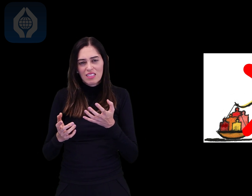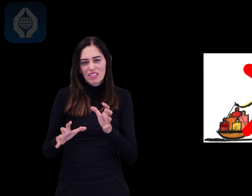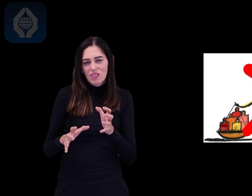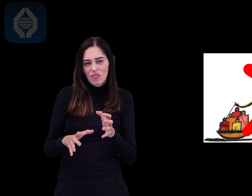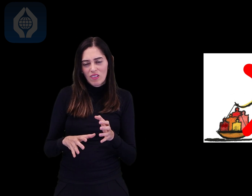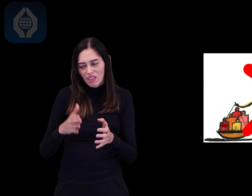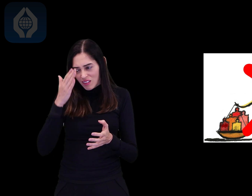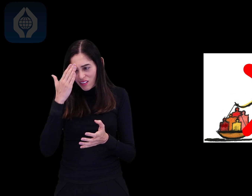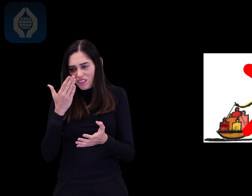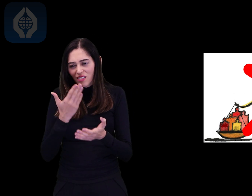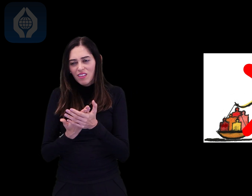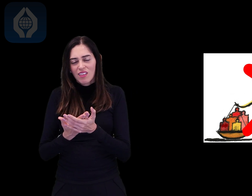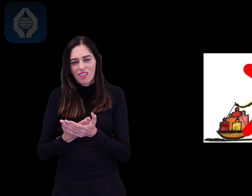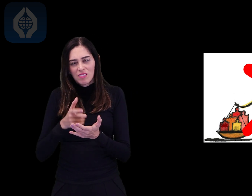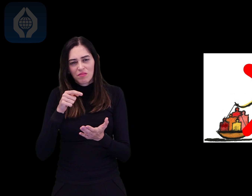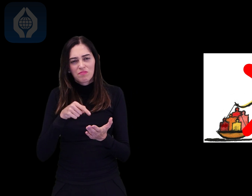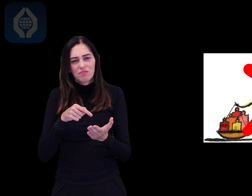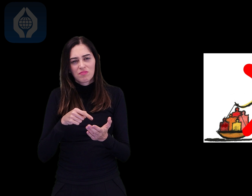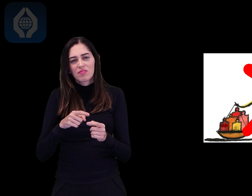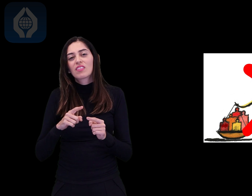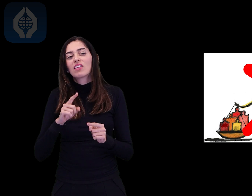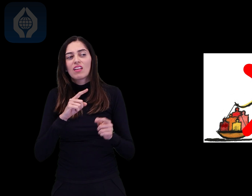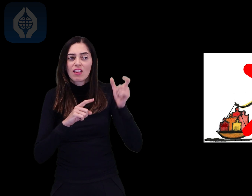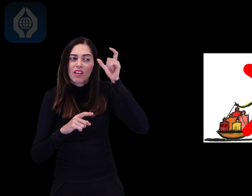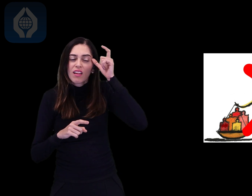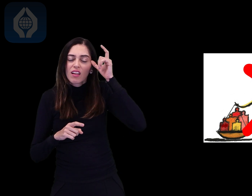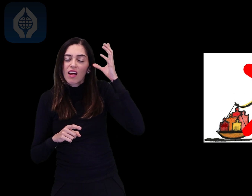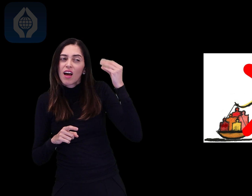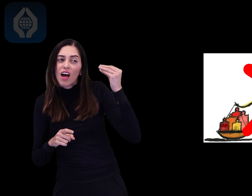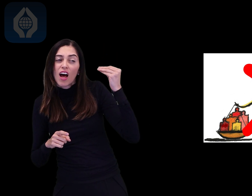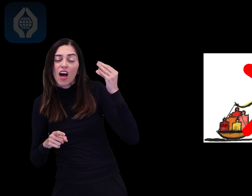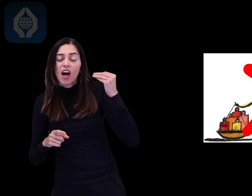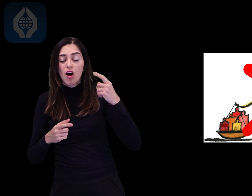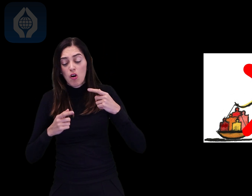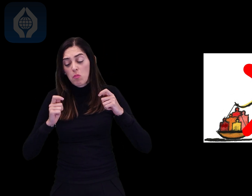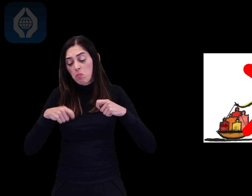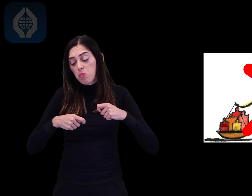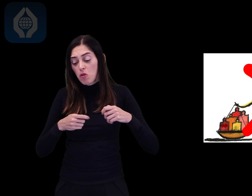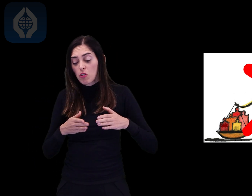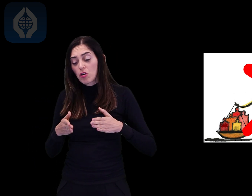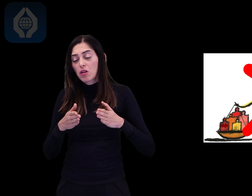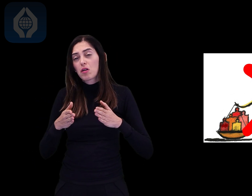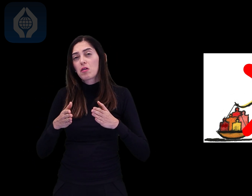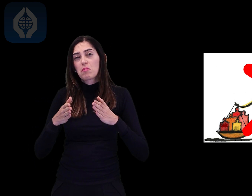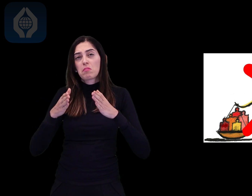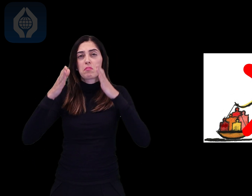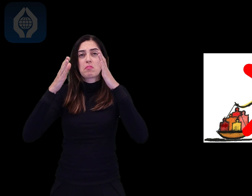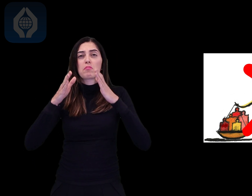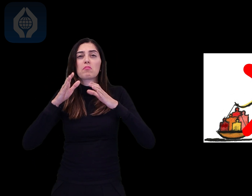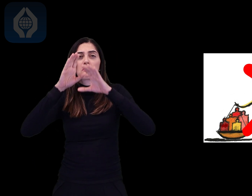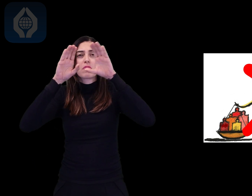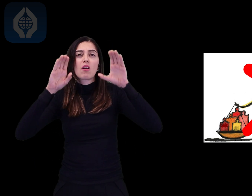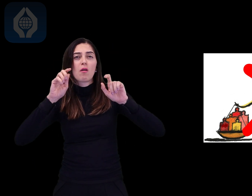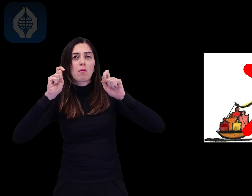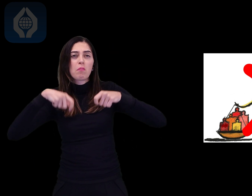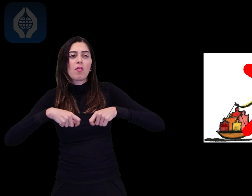quer que conheçamos a verdade e creamos nela. Ele quer que creamos que podemos fazer nosso próprio caminho para o